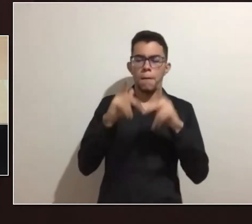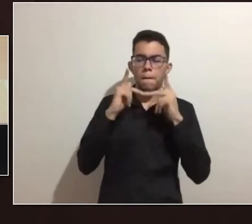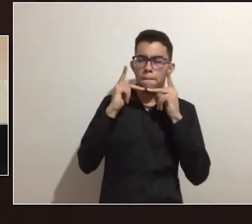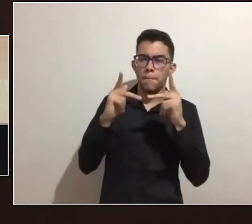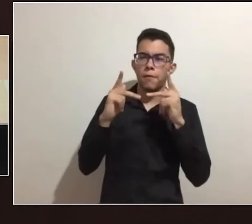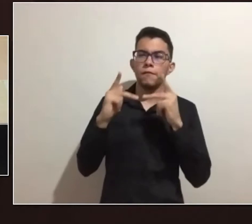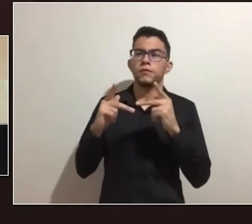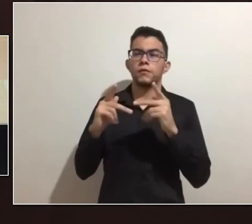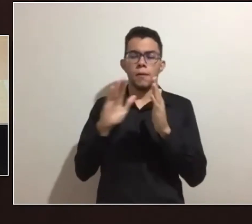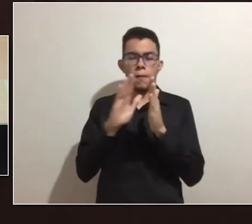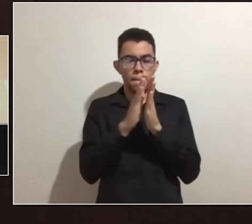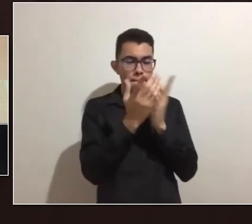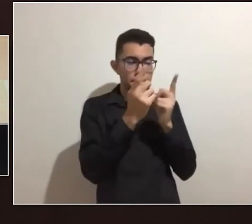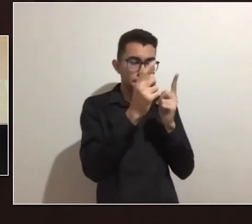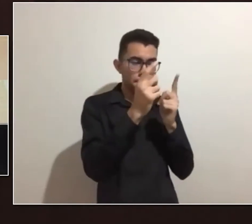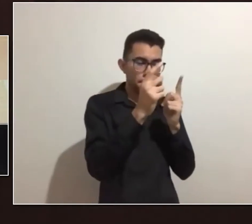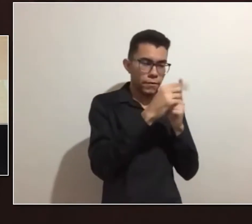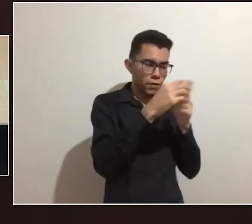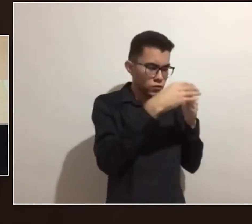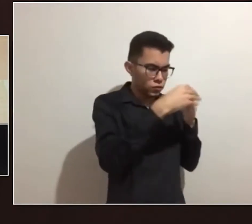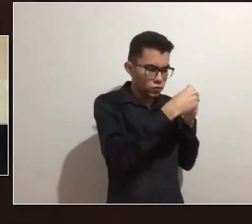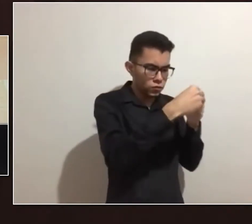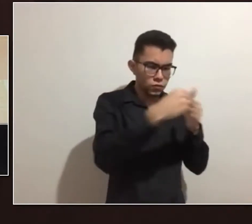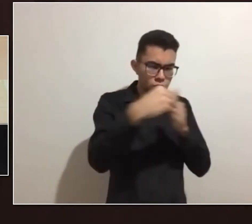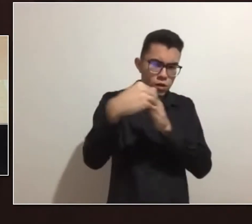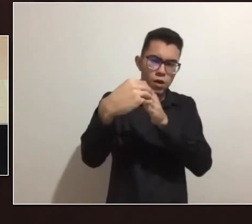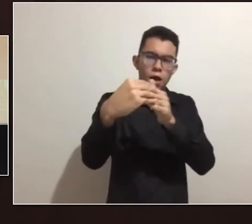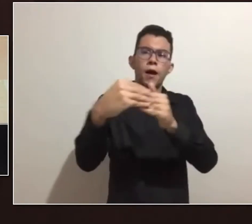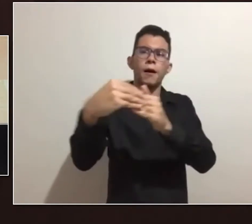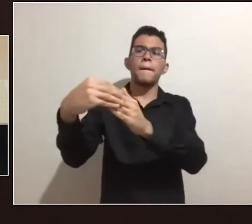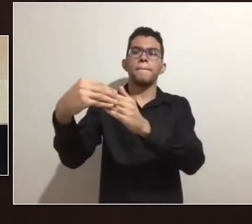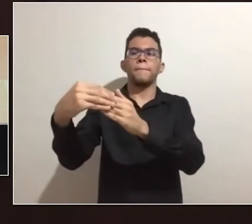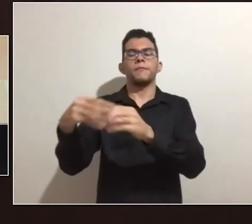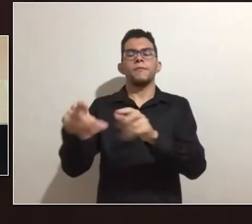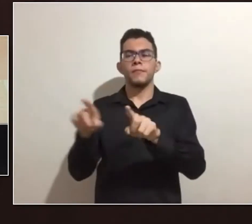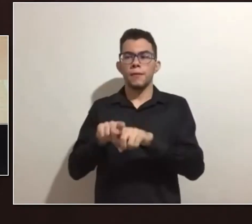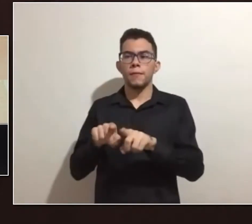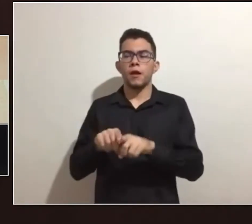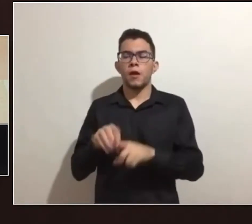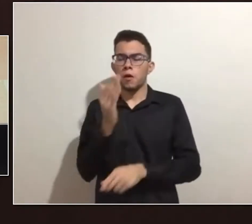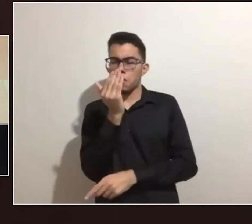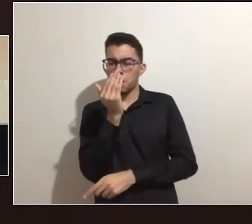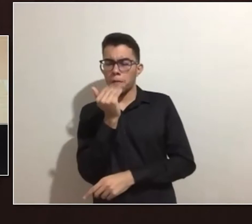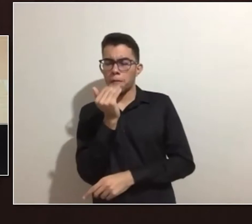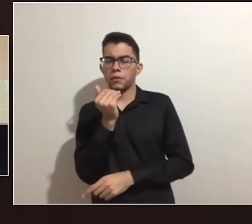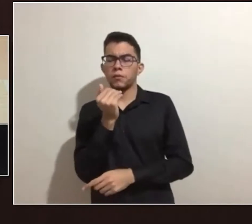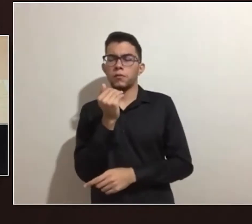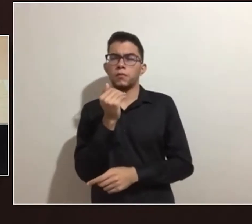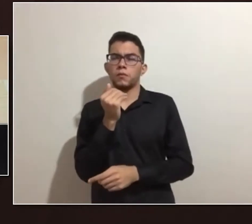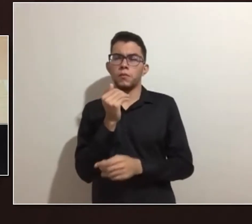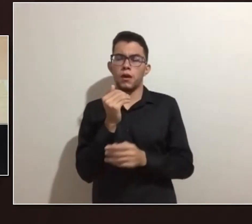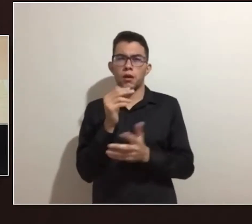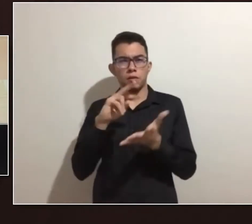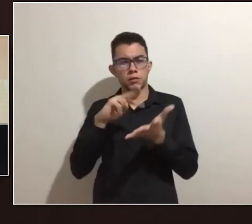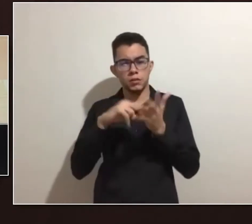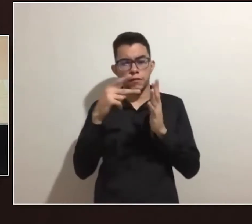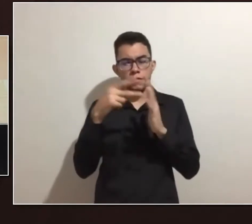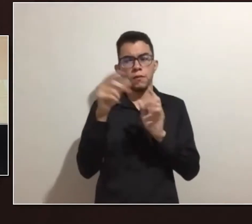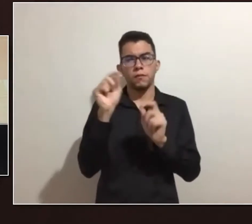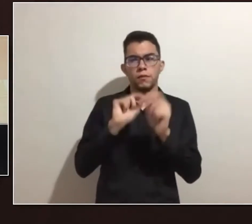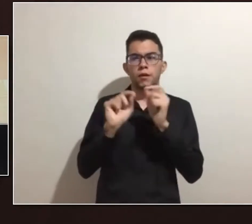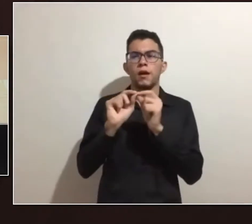dado direção, tem alimentado e também tem nos